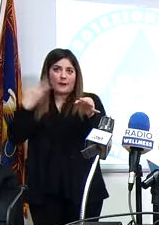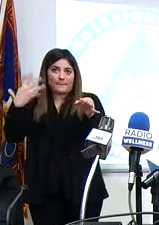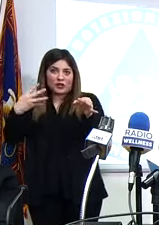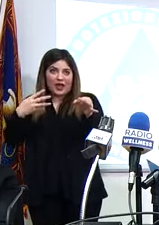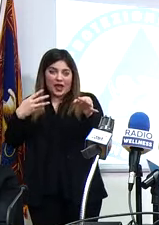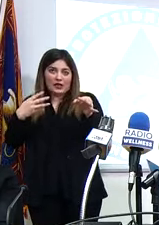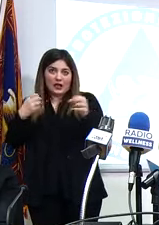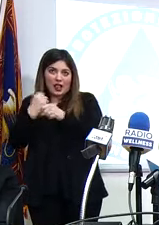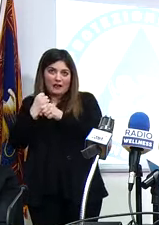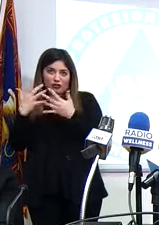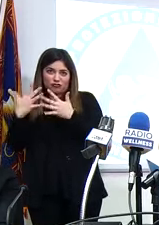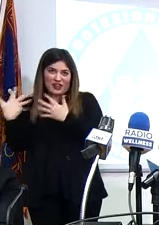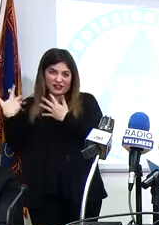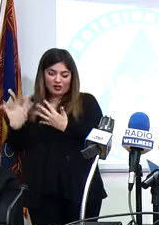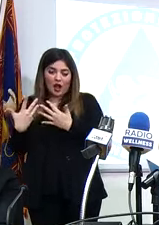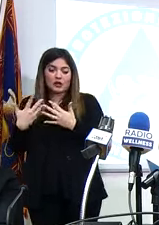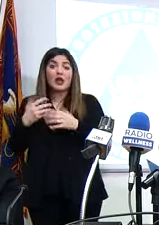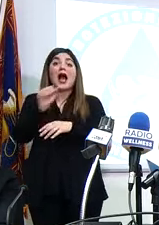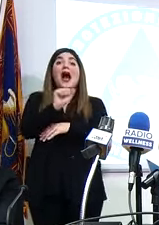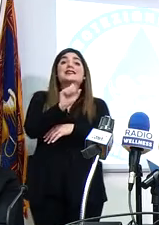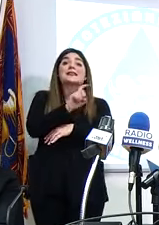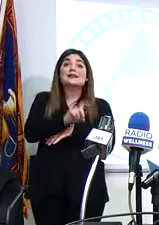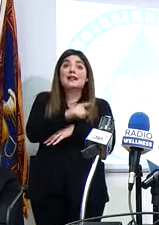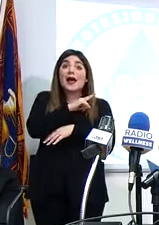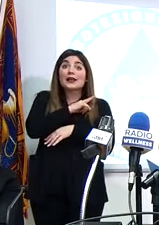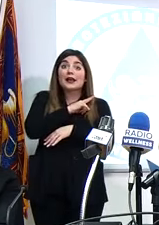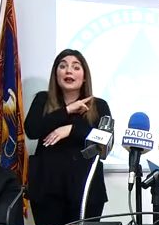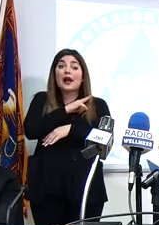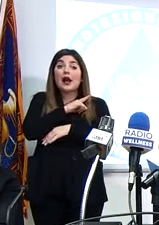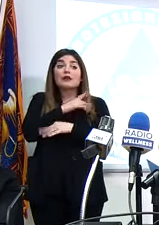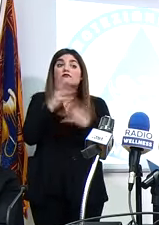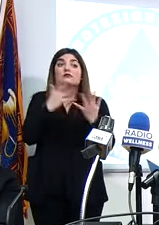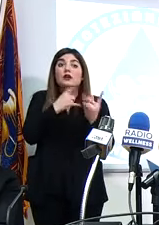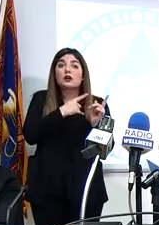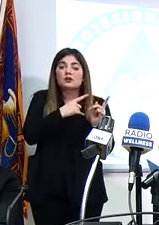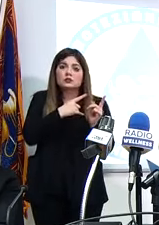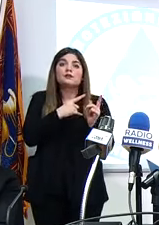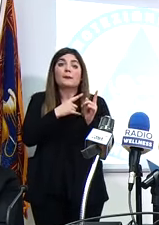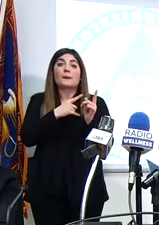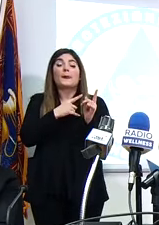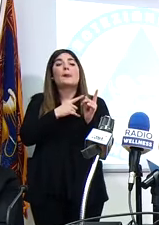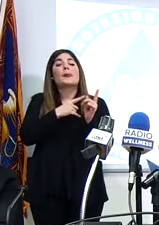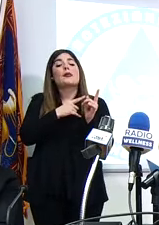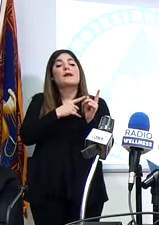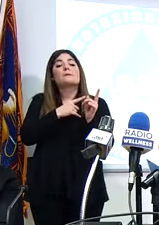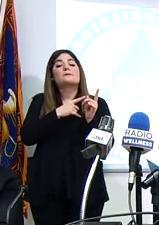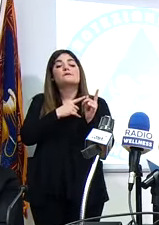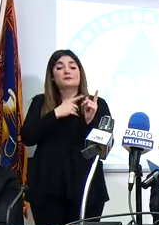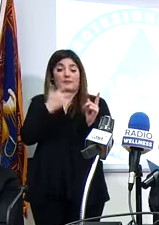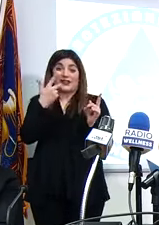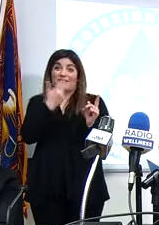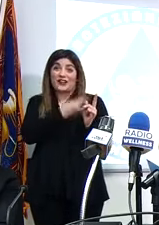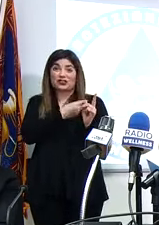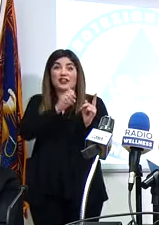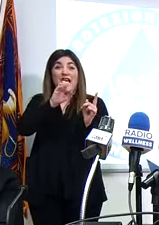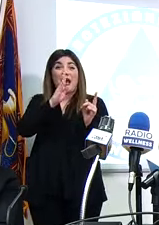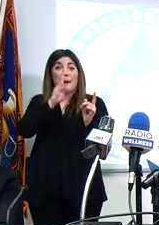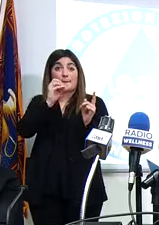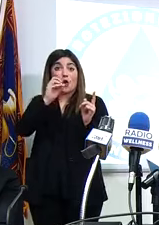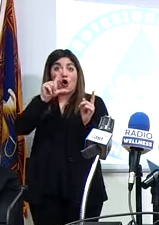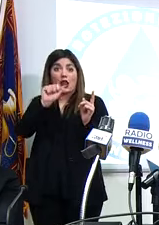Cos'è AstraZeneca? AstraZeneca è lo stesso vettore che è stato usato per il vaccino di Ebola. Si prende